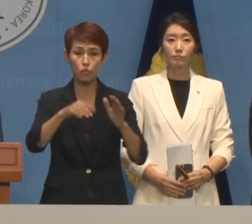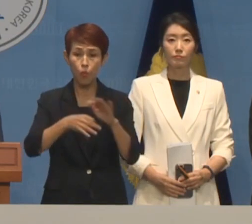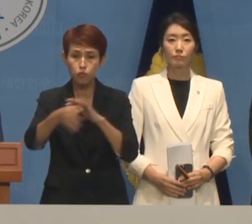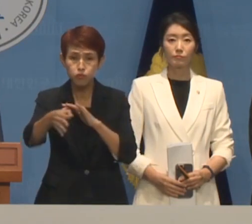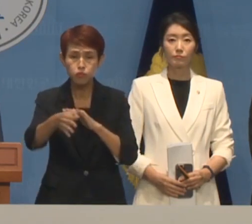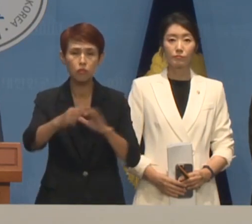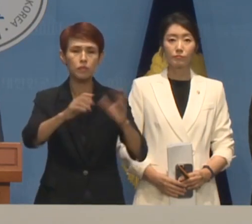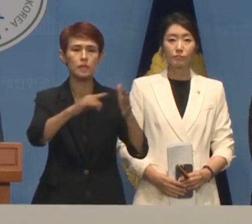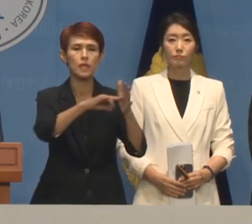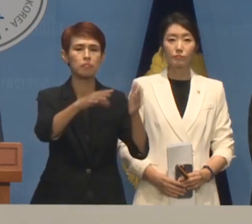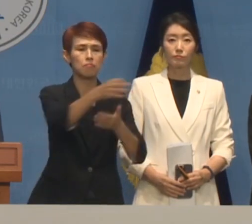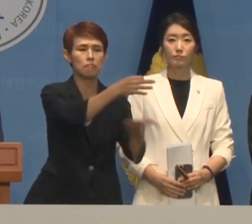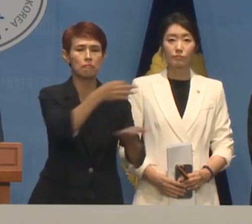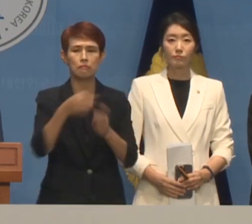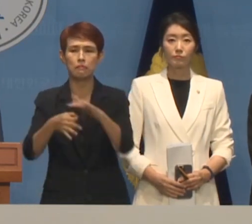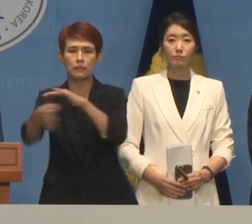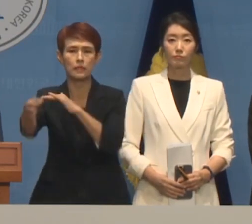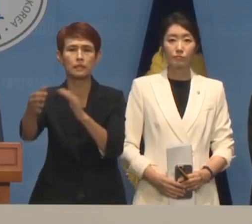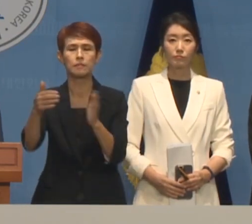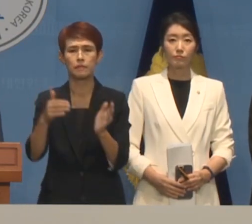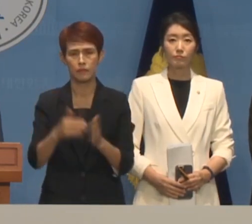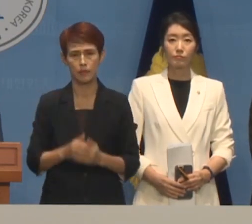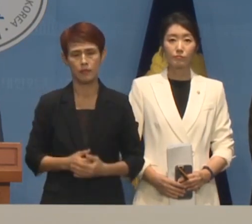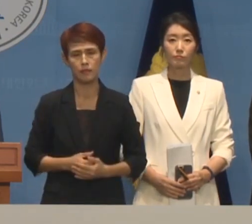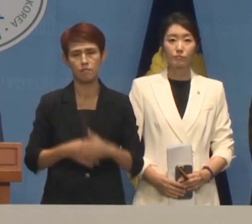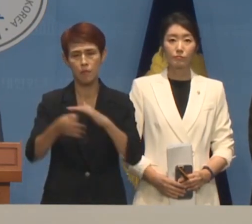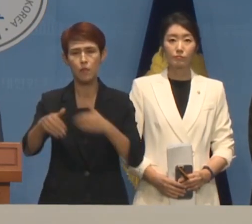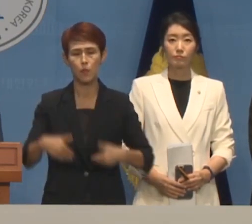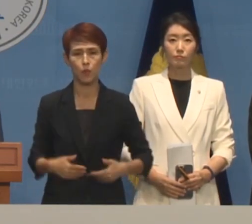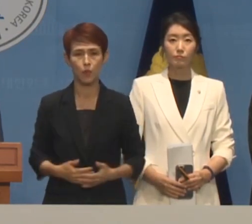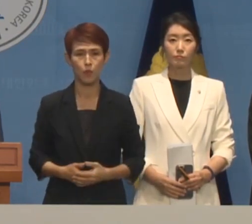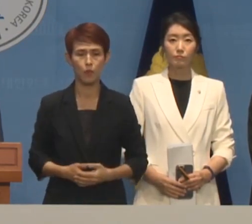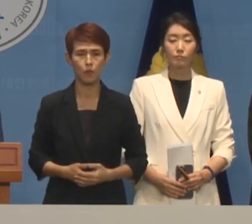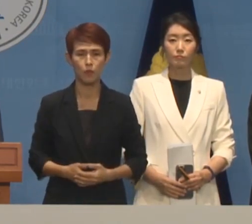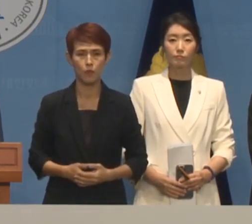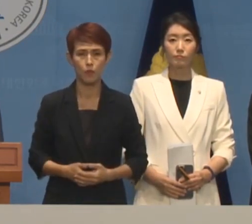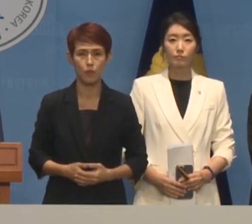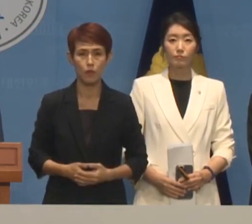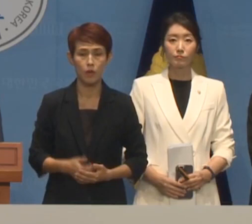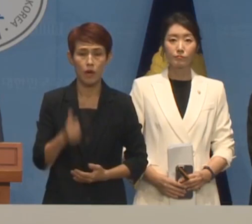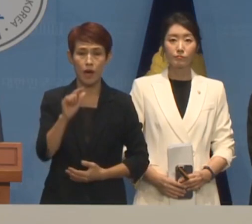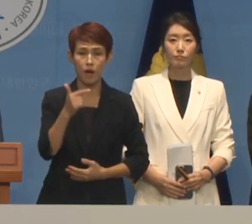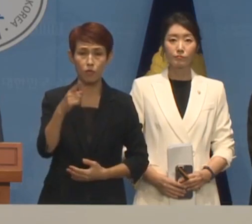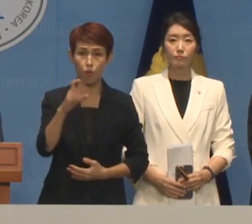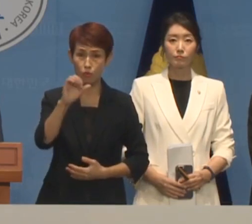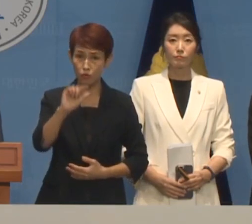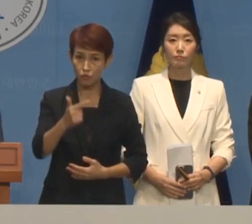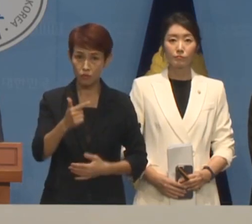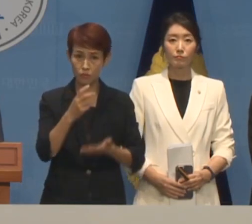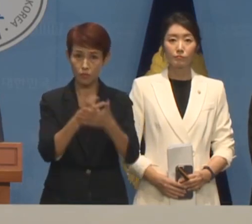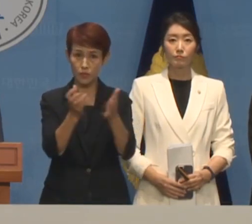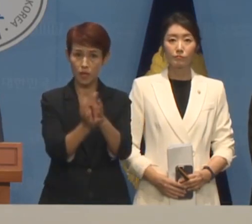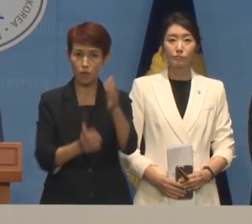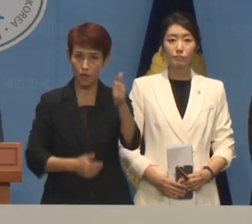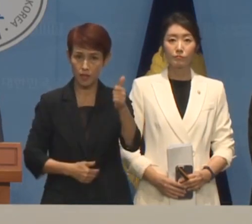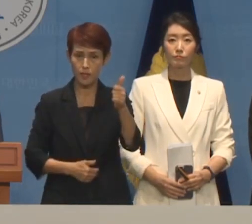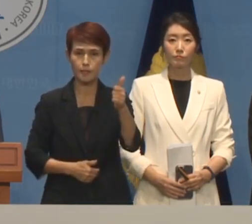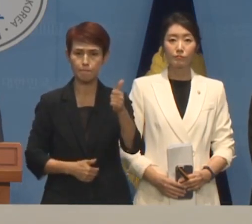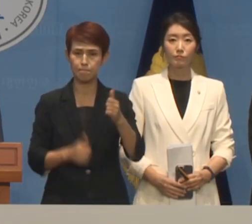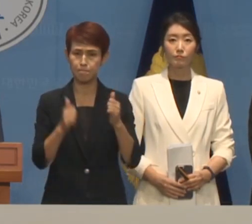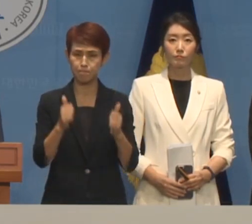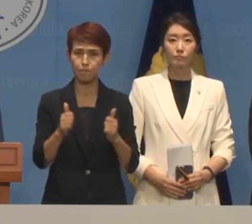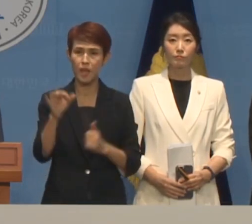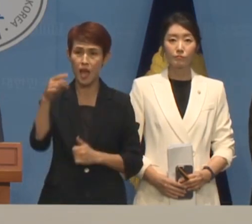하는 상황에 몰렸습니다. 작년 국민의힘 대표인 한동훈 전 법무부 장관이 주도하여 엘리엇